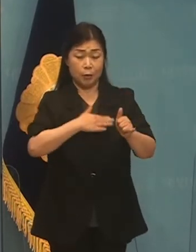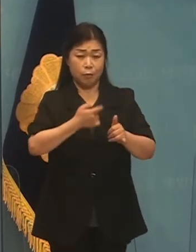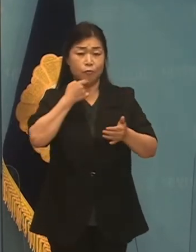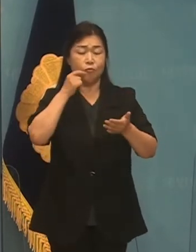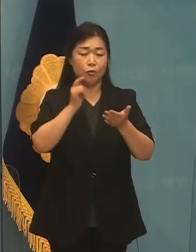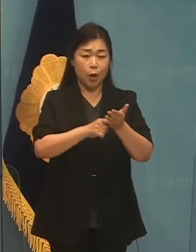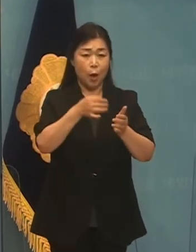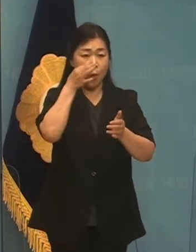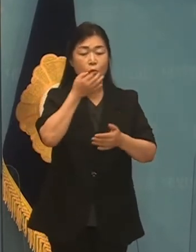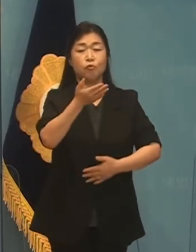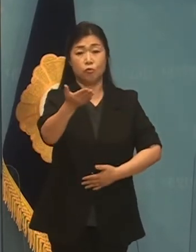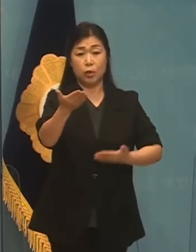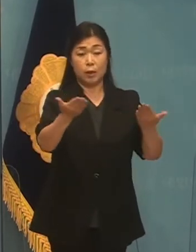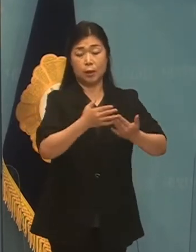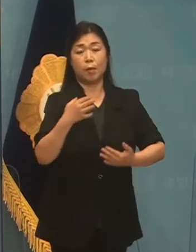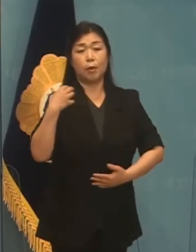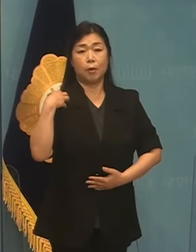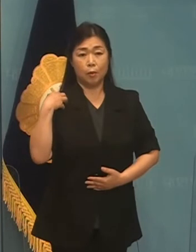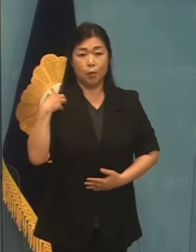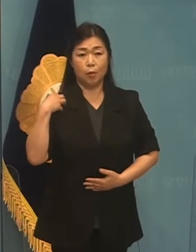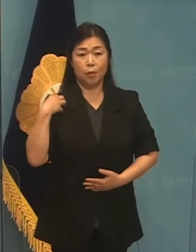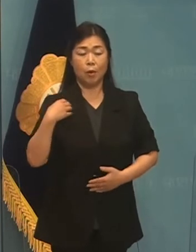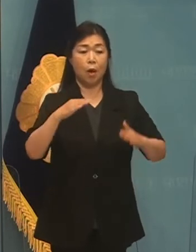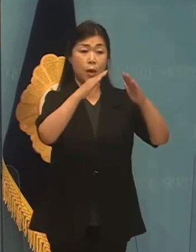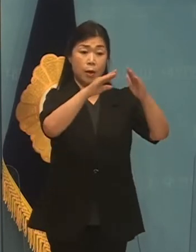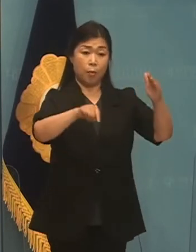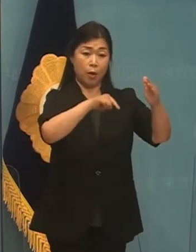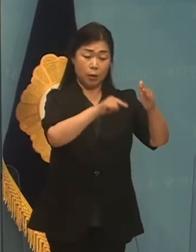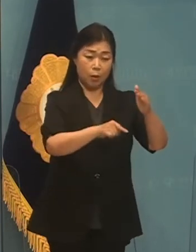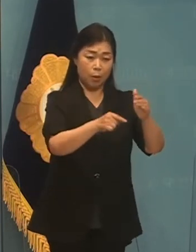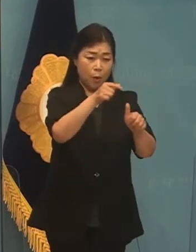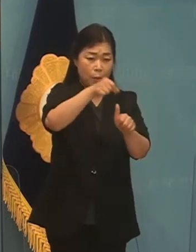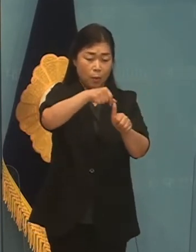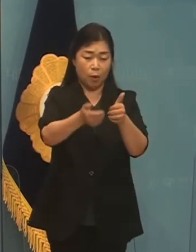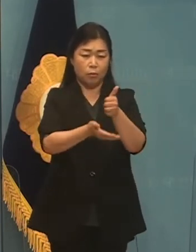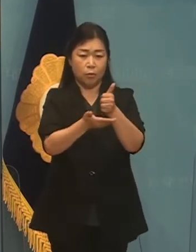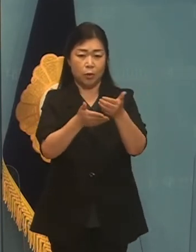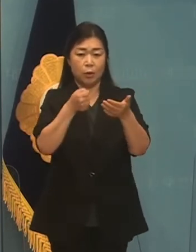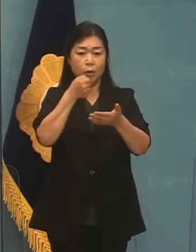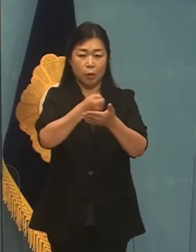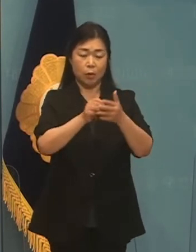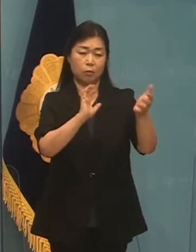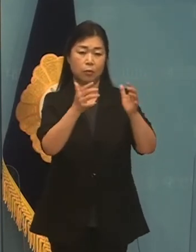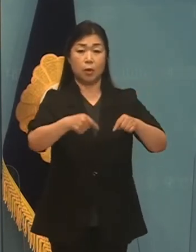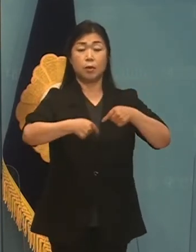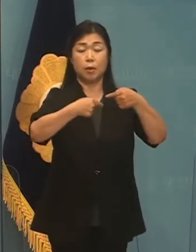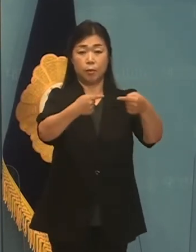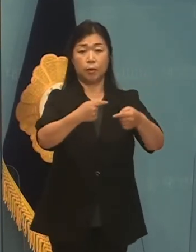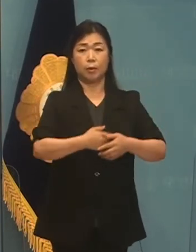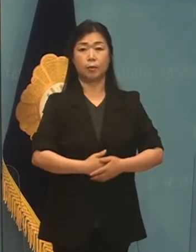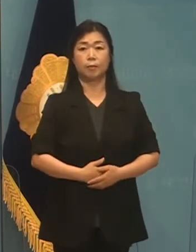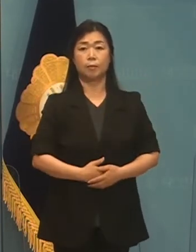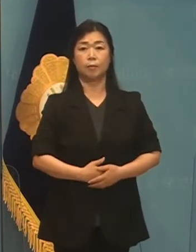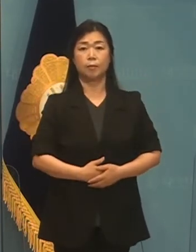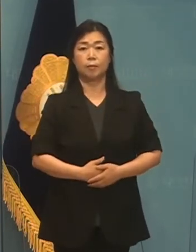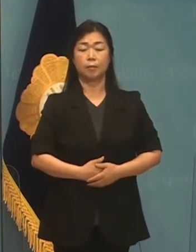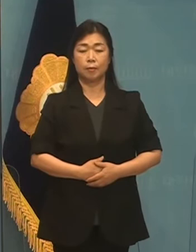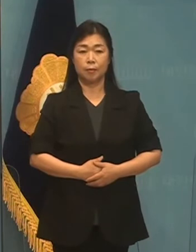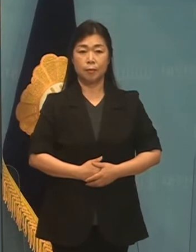하는 정무적 역할을 담당하고 캠프의 의사결정 부에 참여하게 될 것입니다.